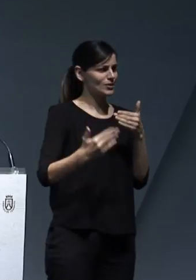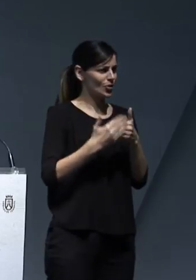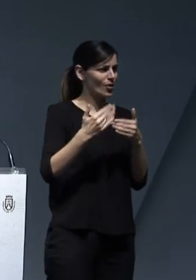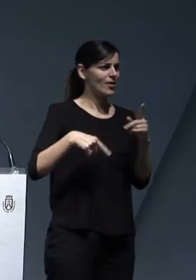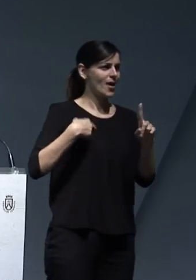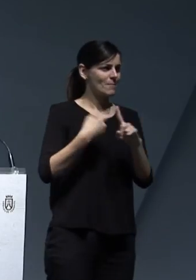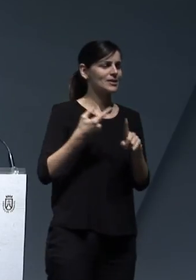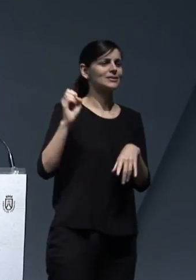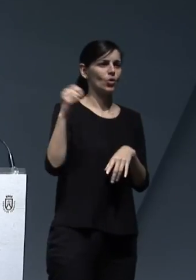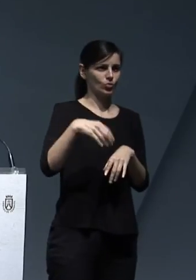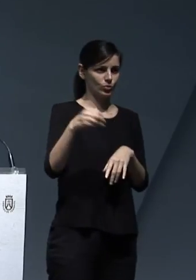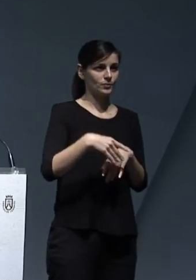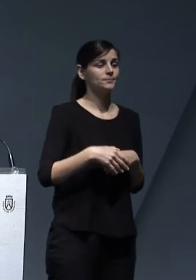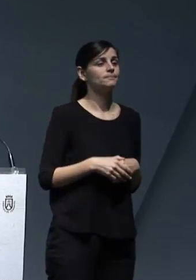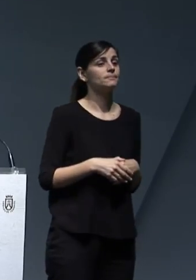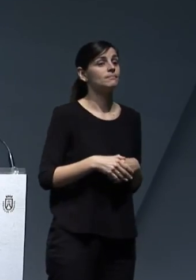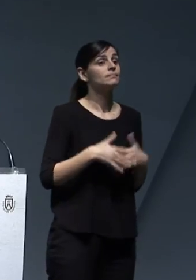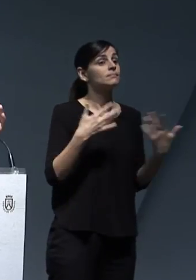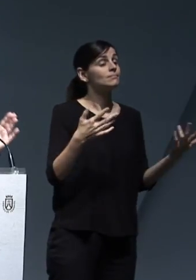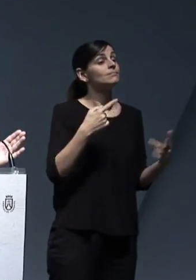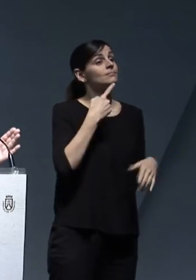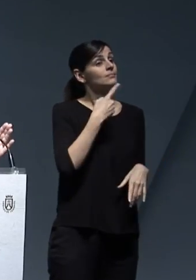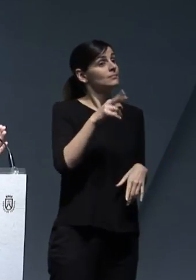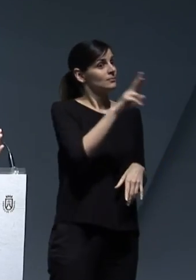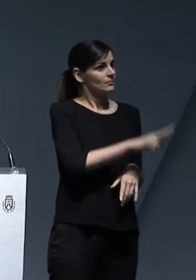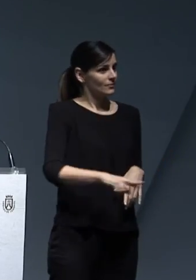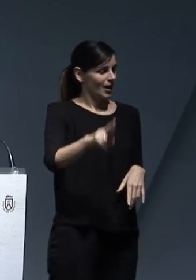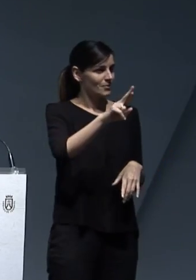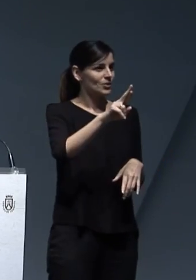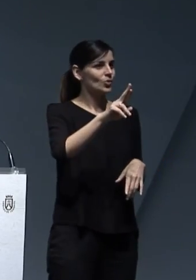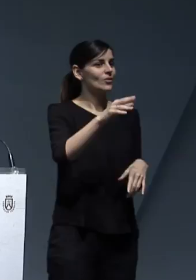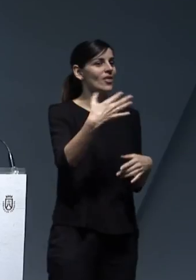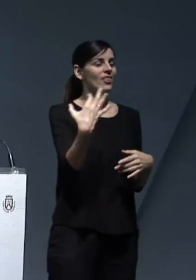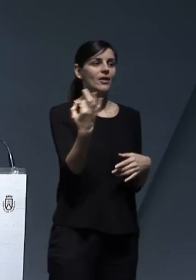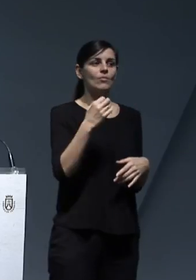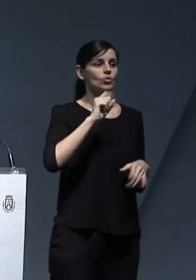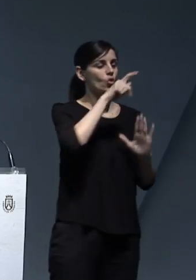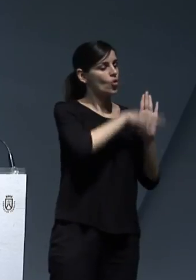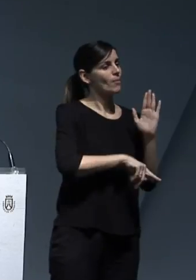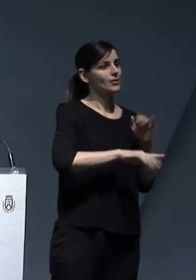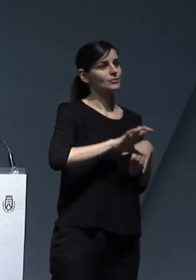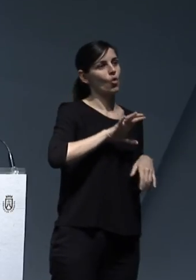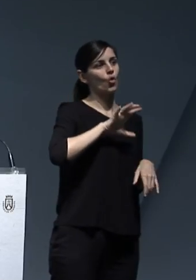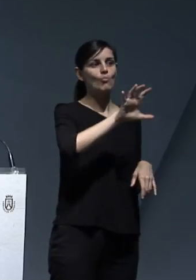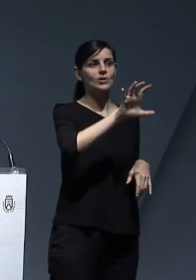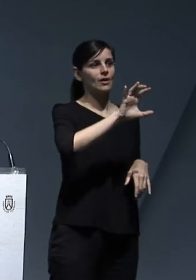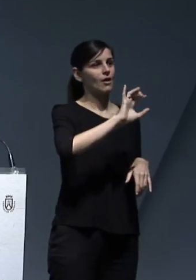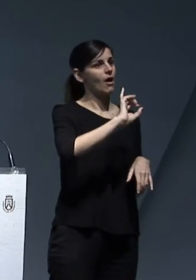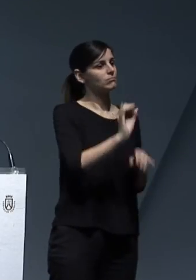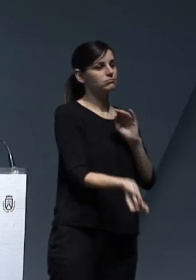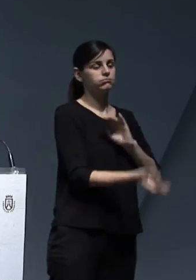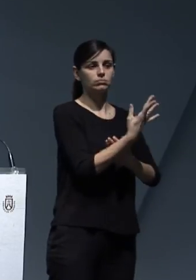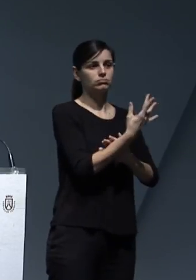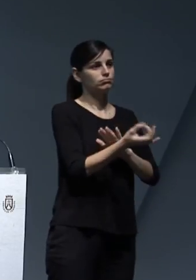Y son, repito, la revisión de directivas comunitarias que se está